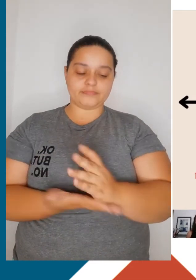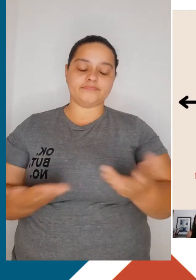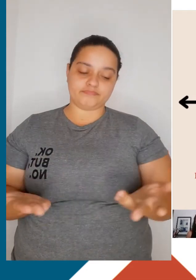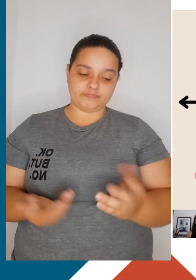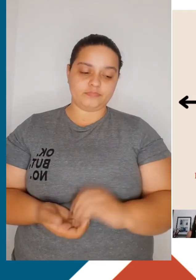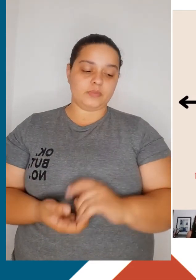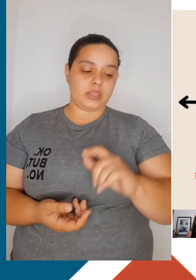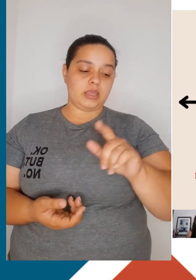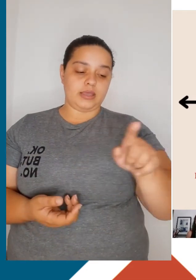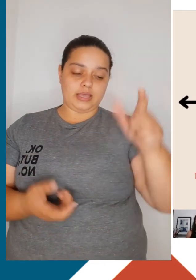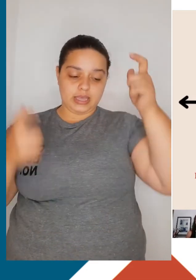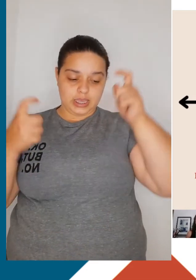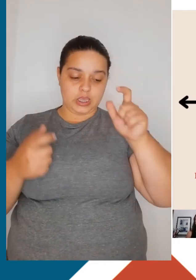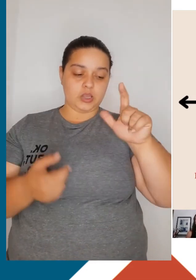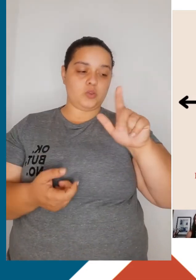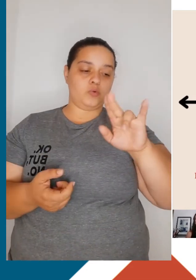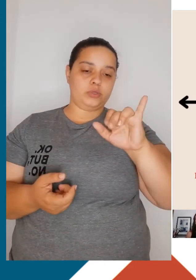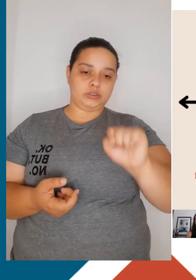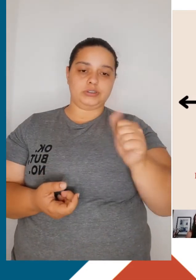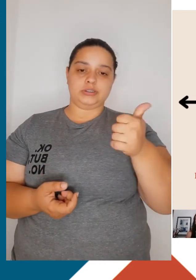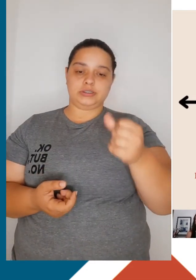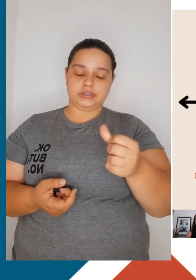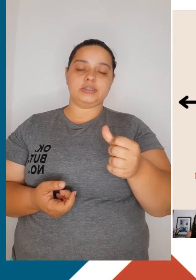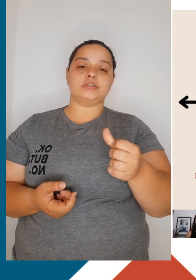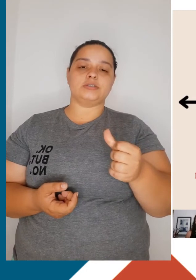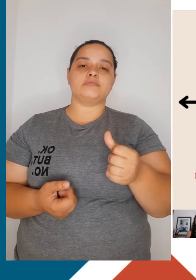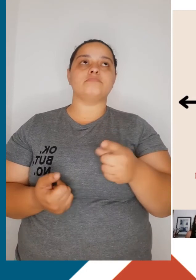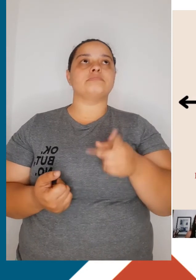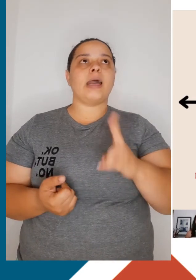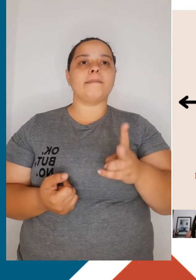de fuga do rei Luís XVI, que publicamente defendia